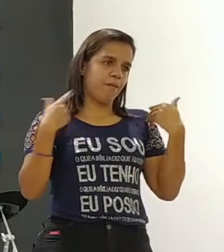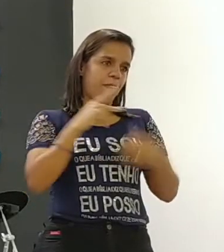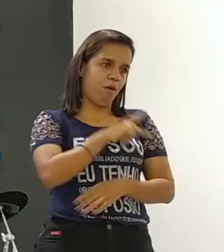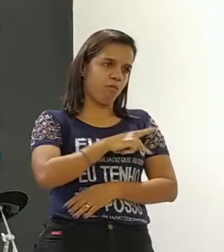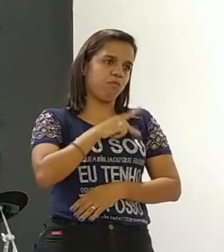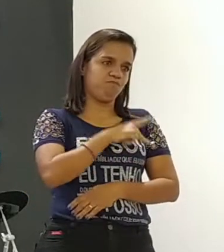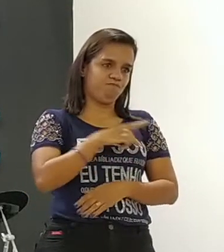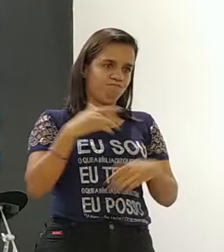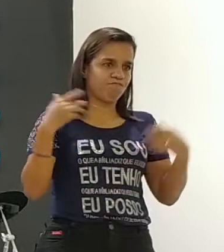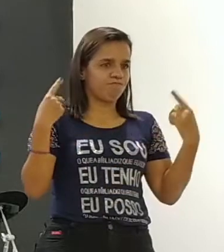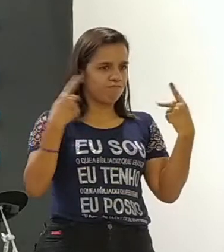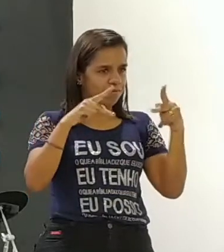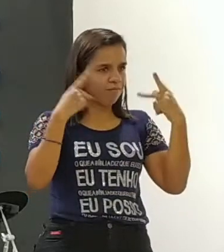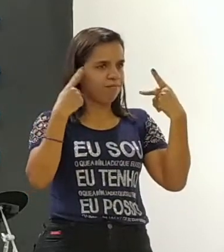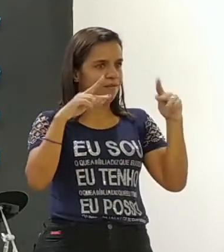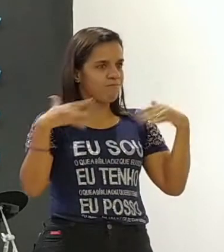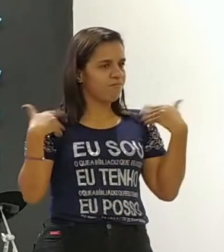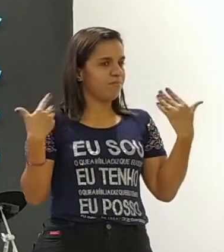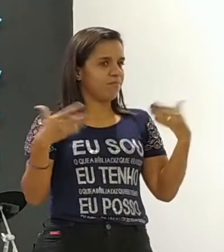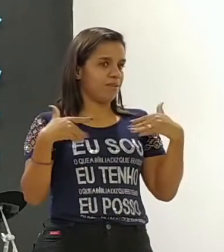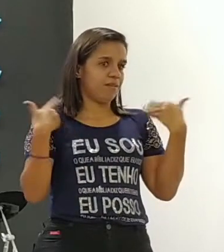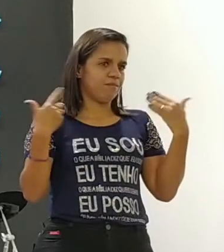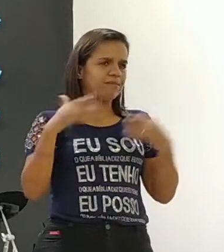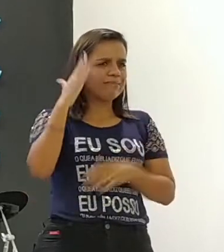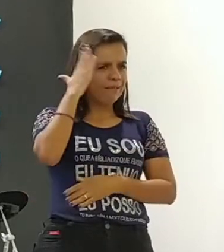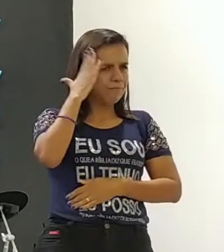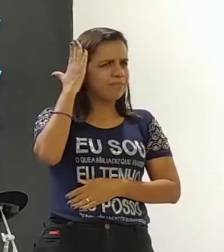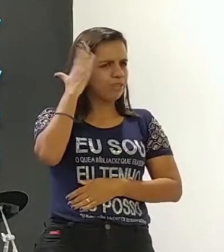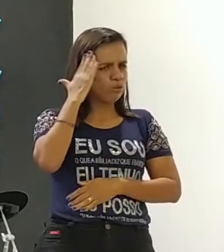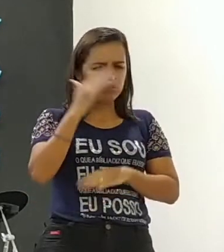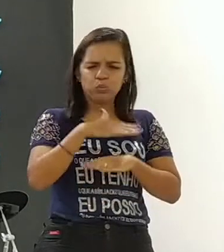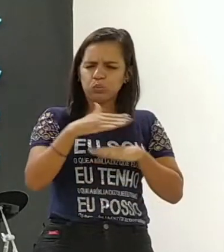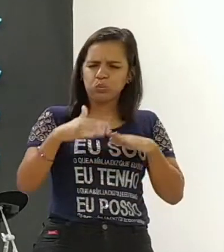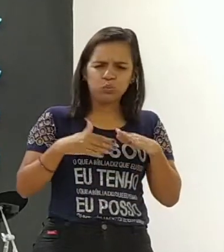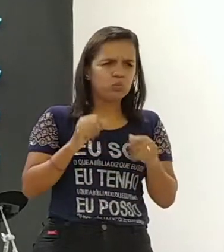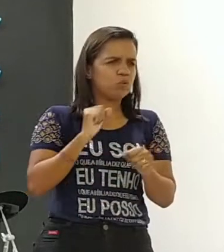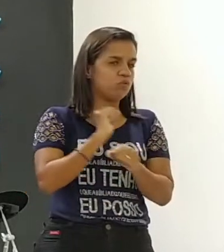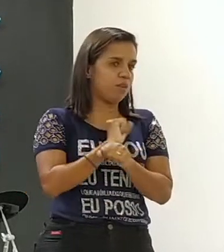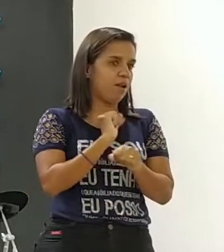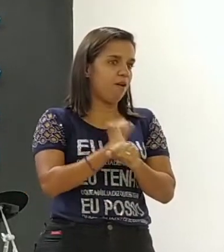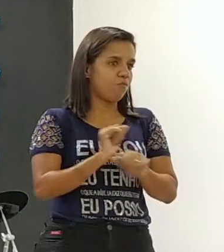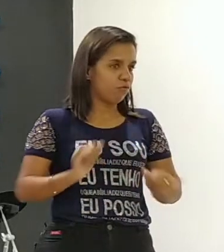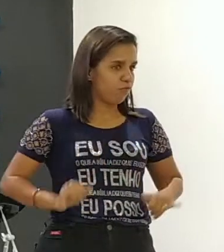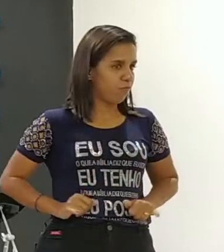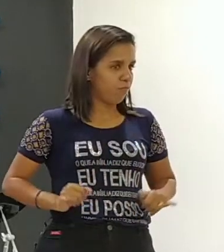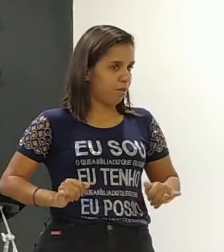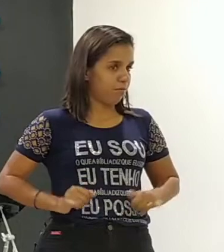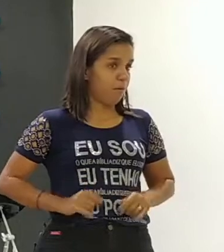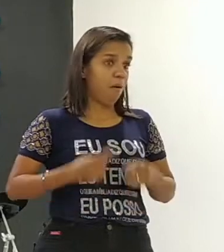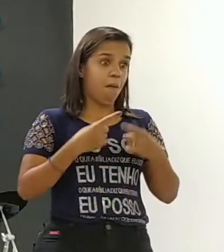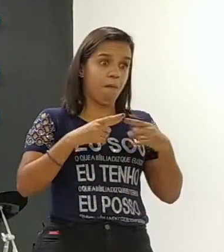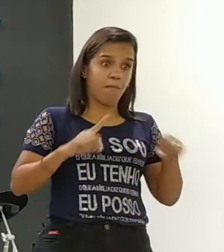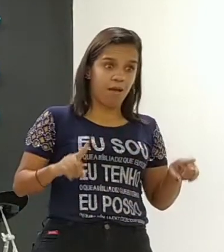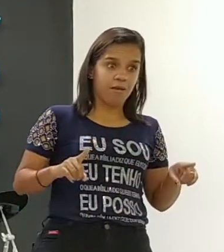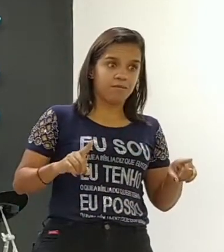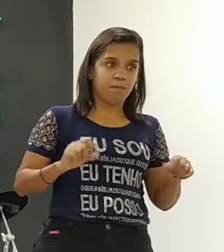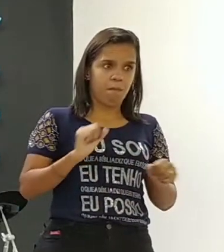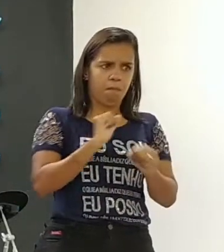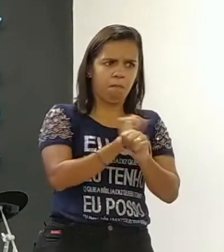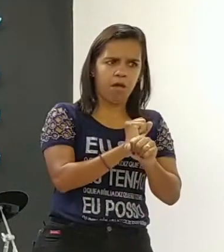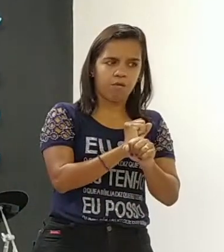Deus. Ele sabia tudo que esperava por ele, mas mesmo assim ele não